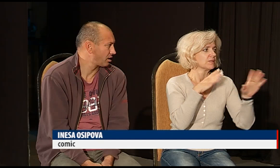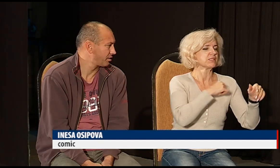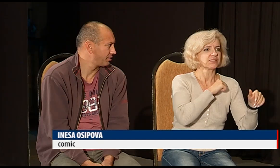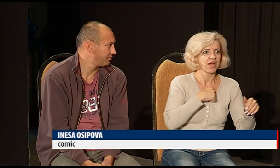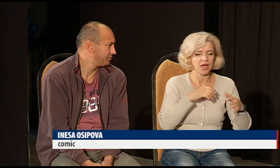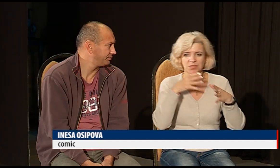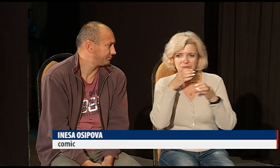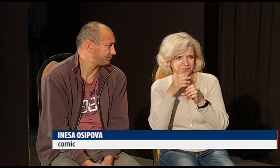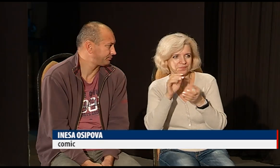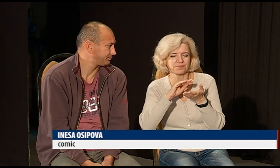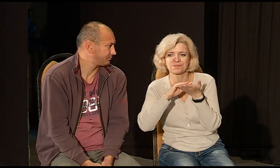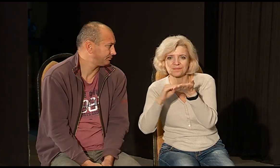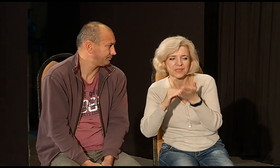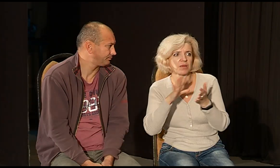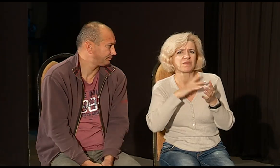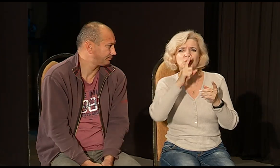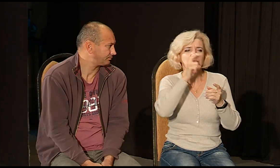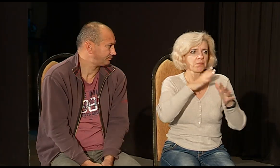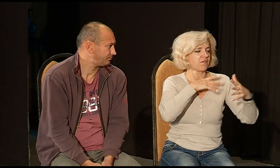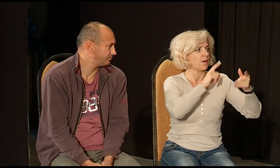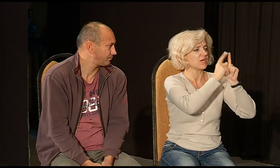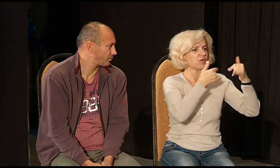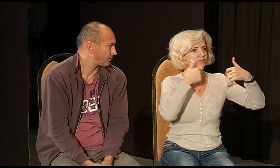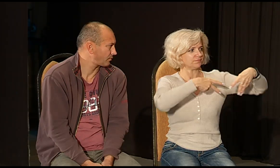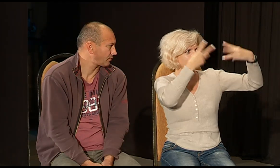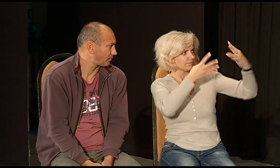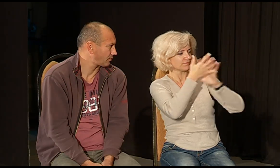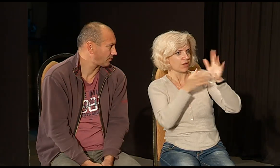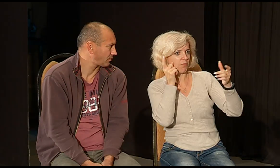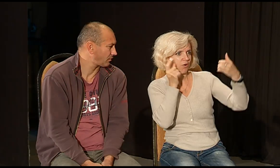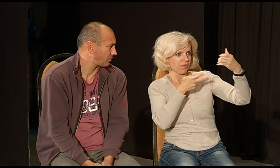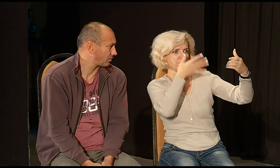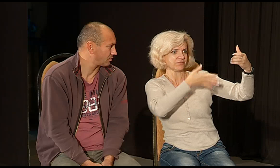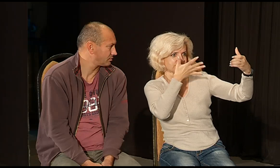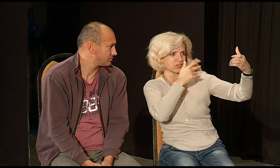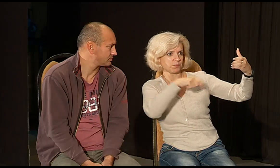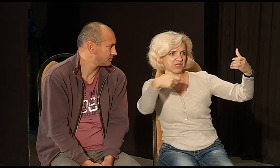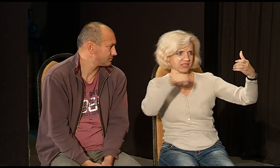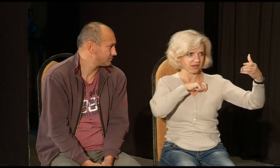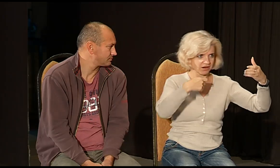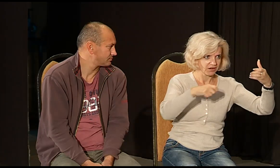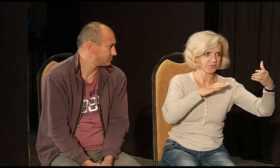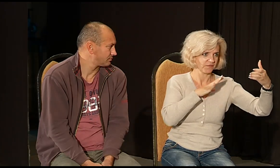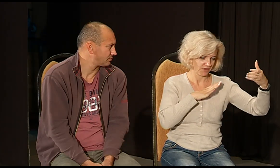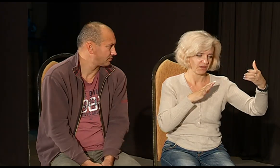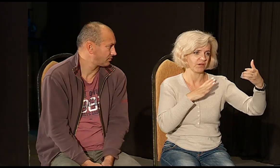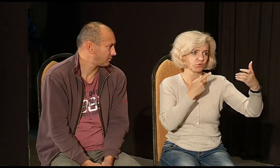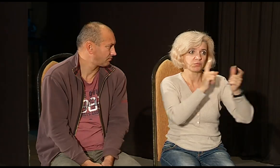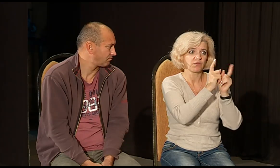da, noi apelăm la serviciul traducătorului, dar noi știind și înțelegând că interpreții